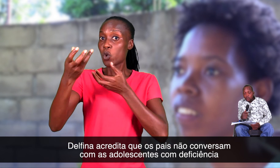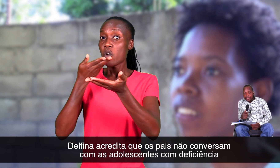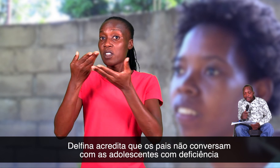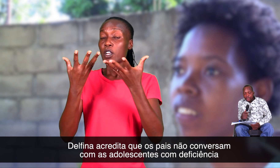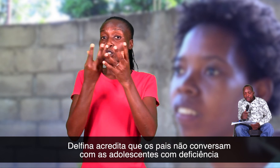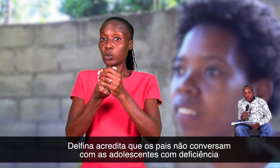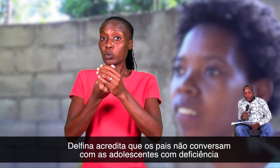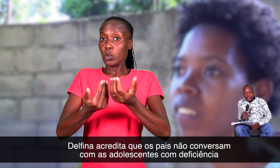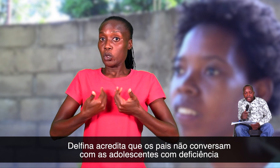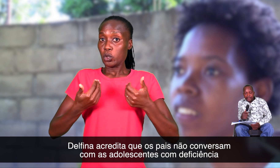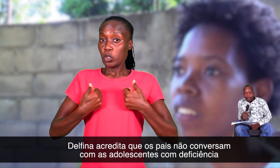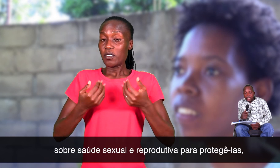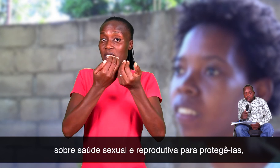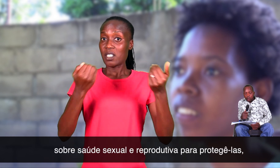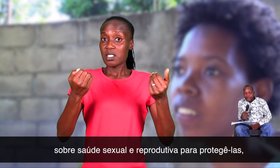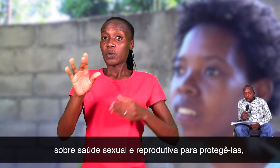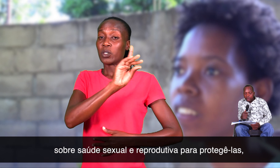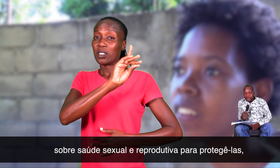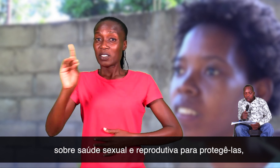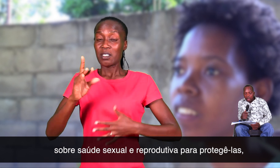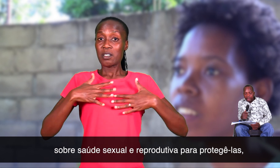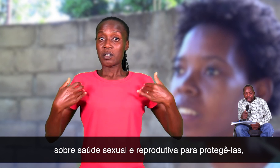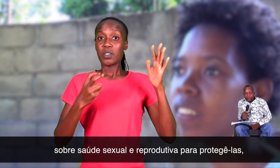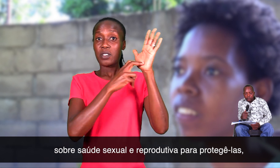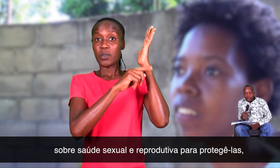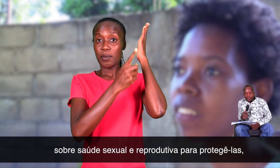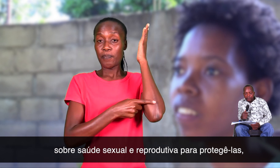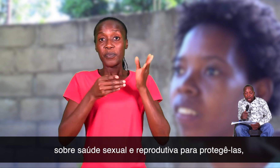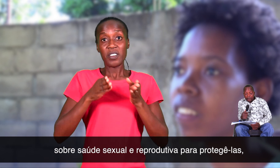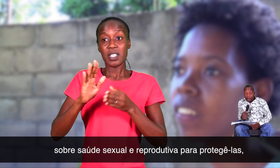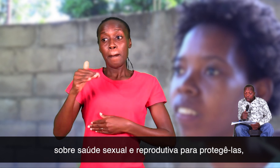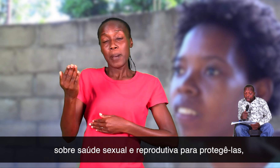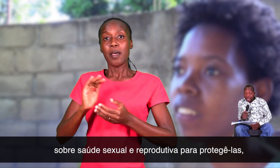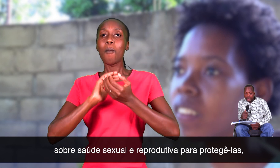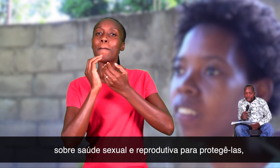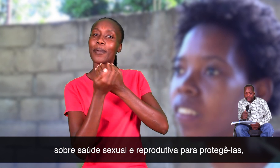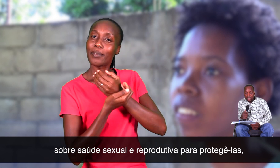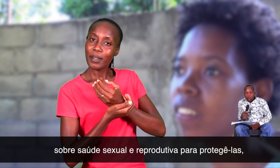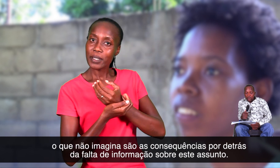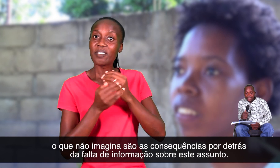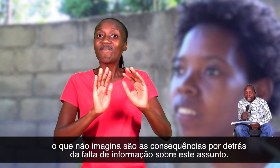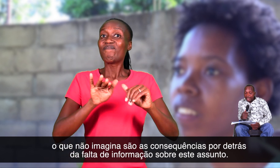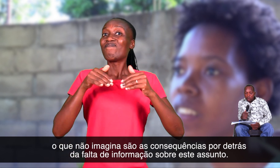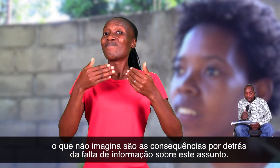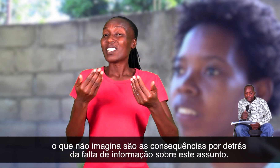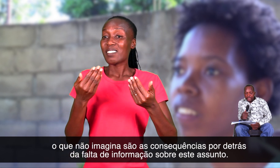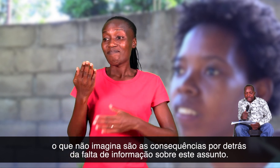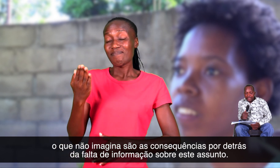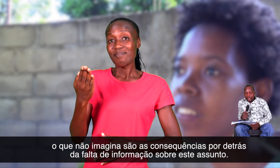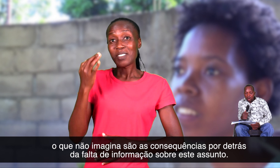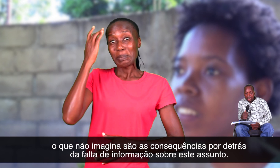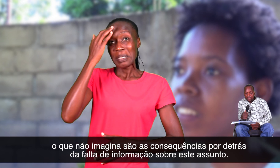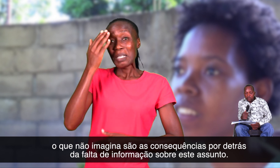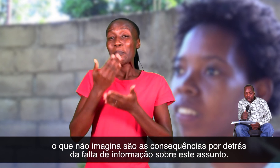as adolescentes com deficiência sobre saúde sexual e reprodutiva para protegê-las. O que não